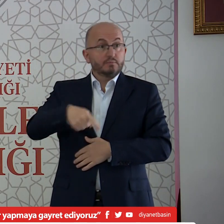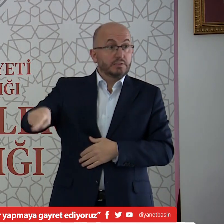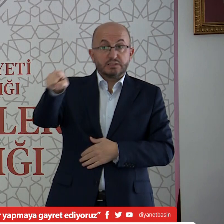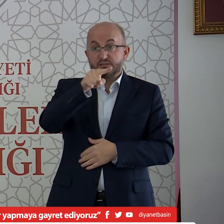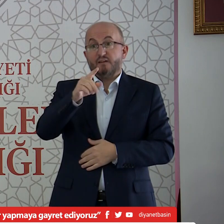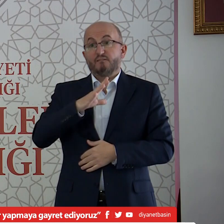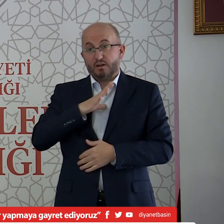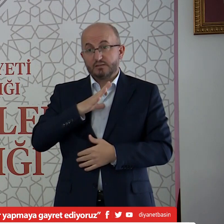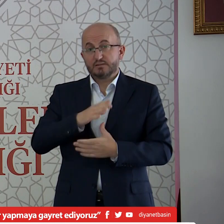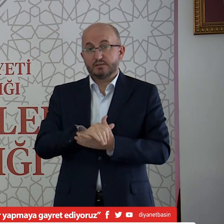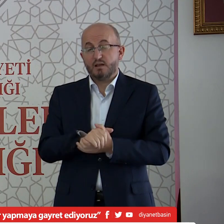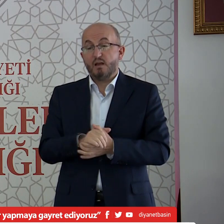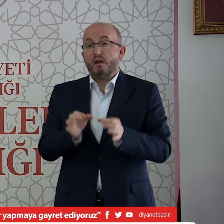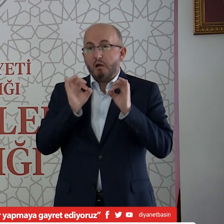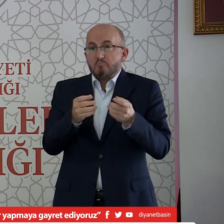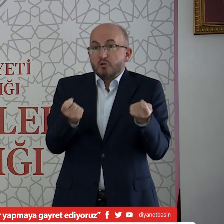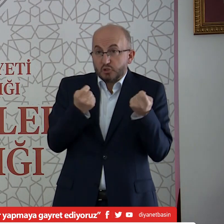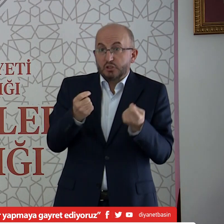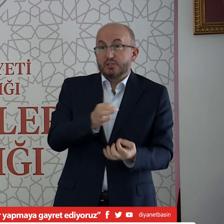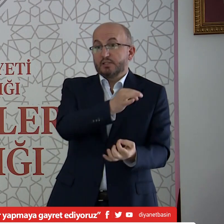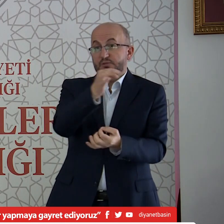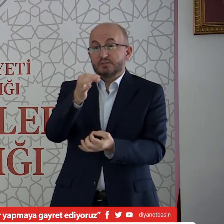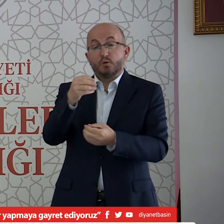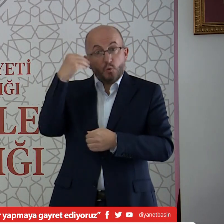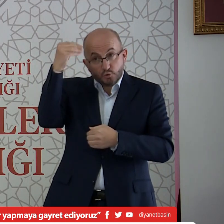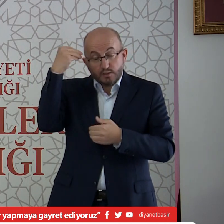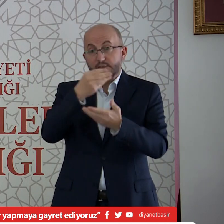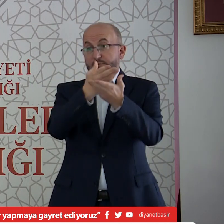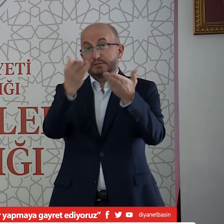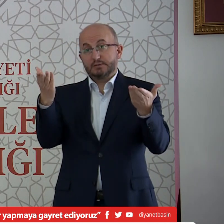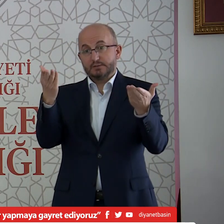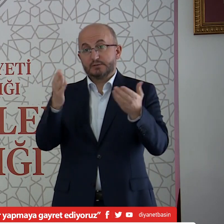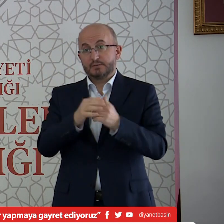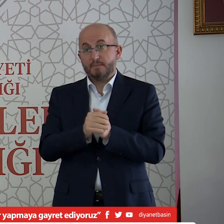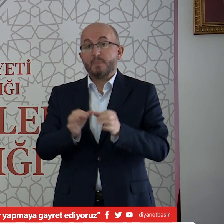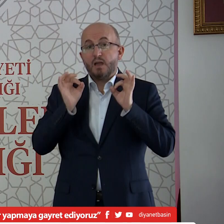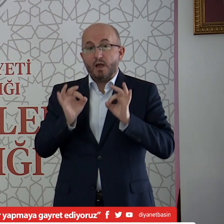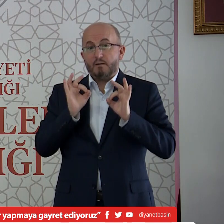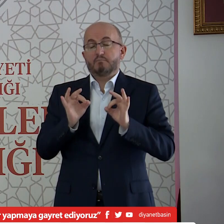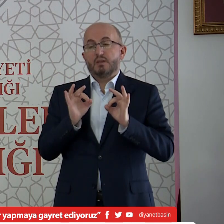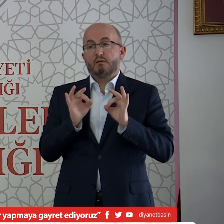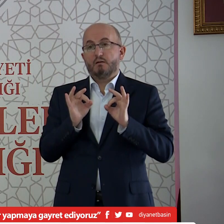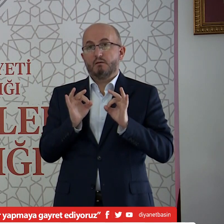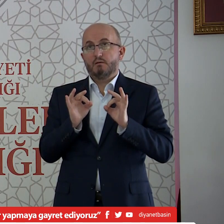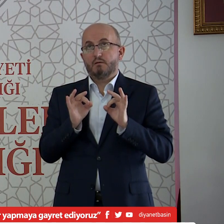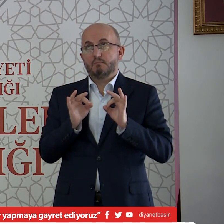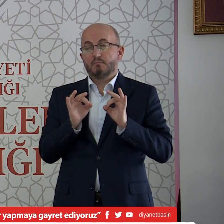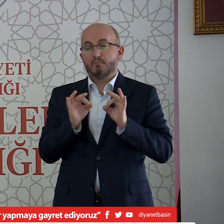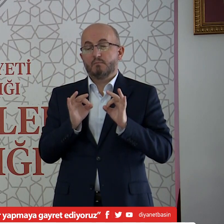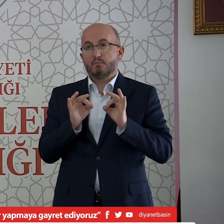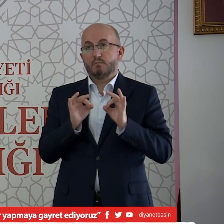sizler hem çalışanlarımızsınız, hocalarımızsınız, hem de